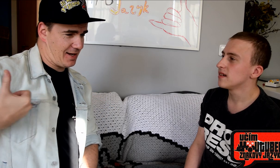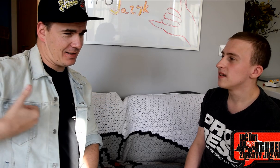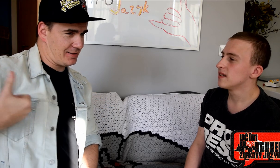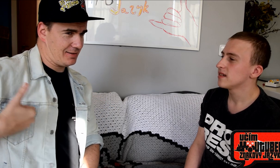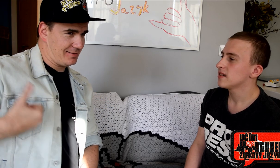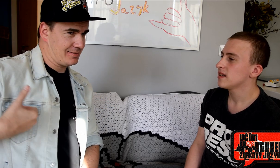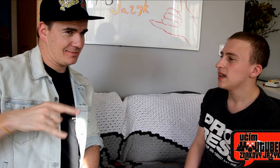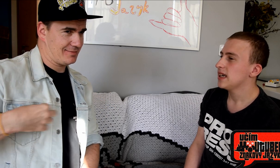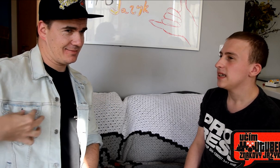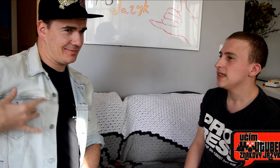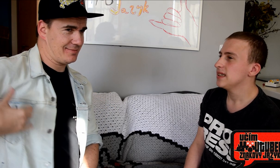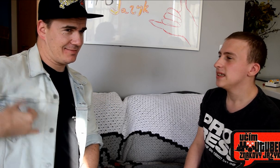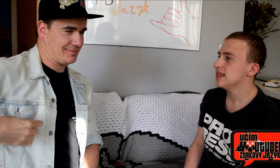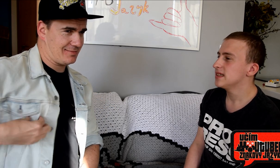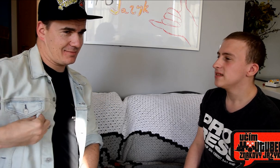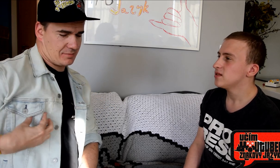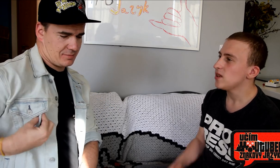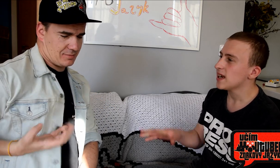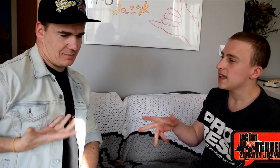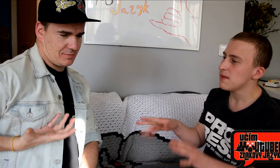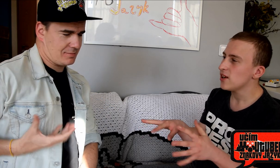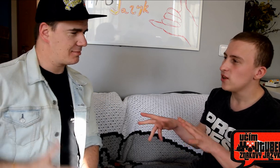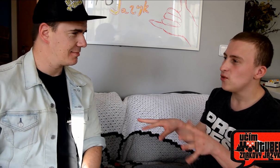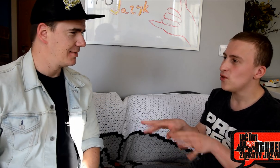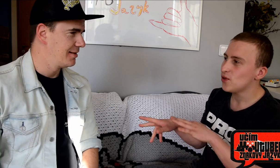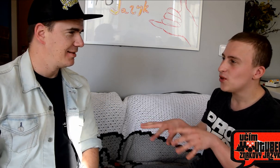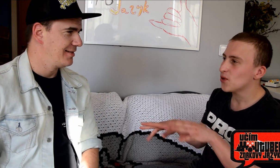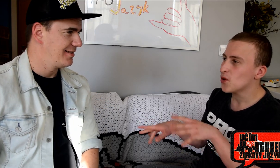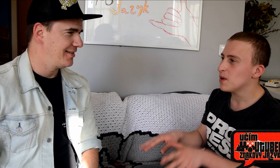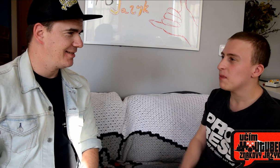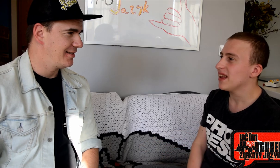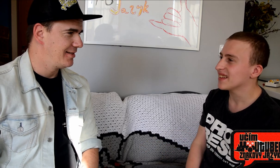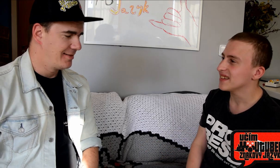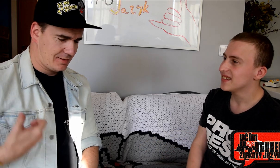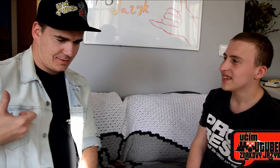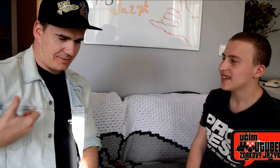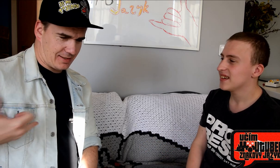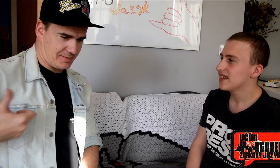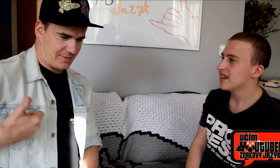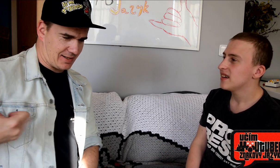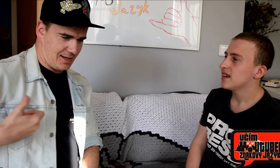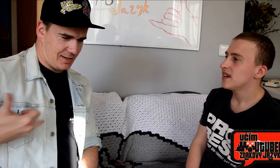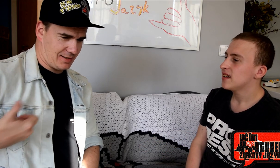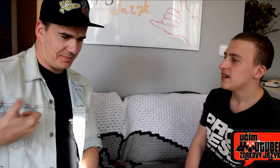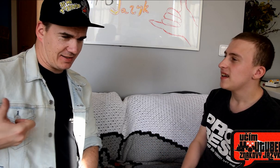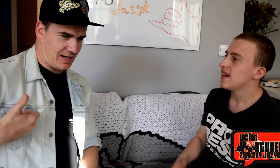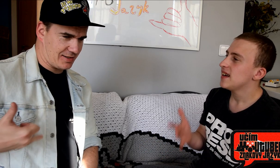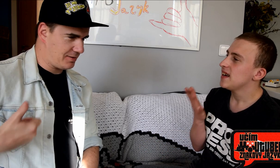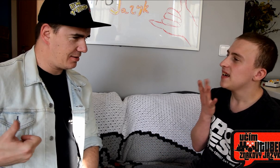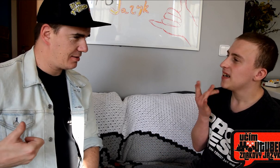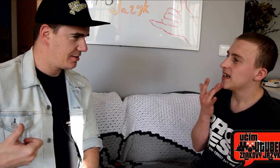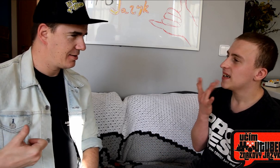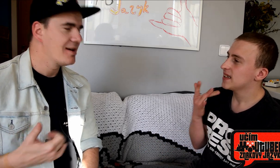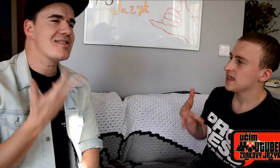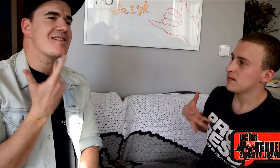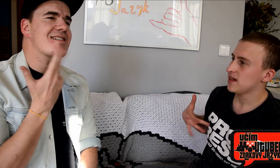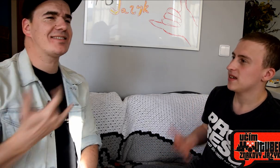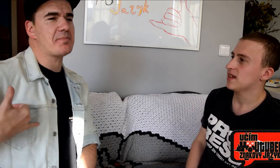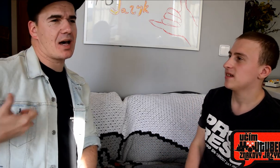máš? To jak se máš, už trošku popletl. A jak se, takhle? Jenom se dráždím? Jak? Jo, jak se